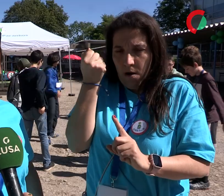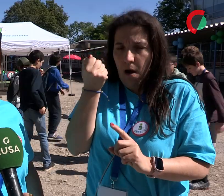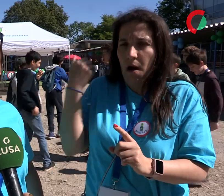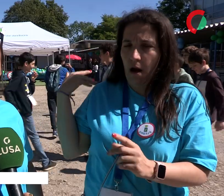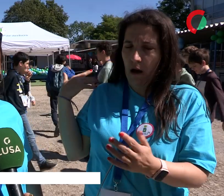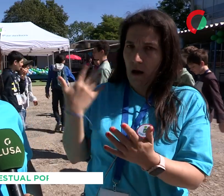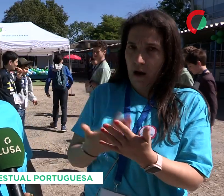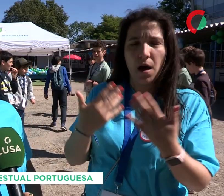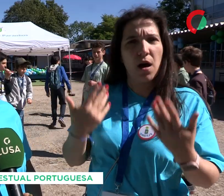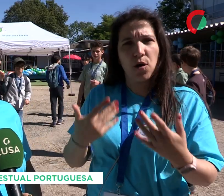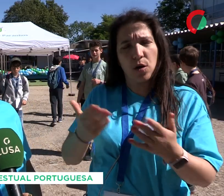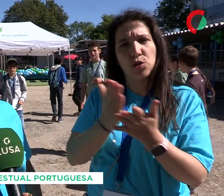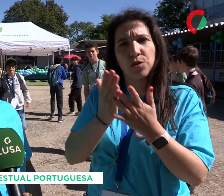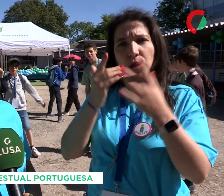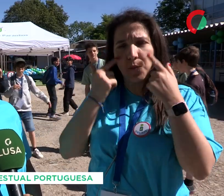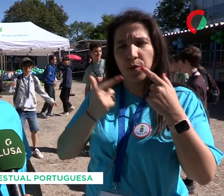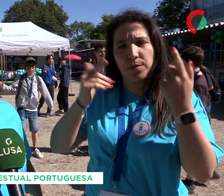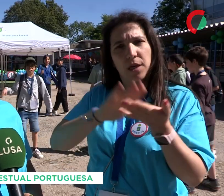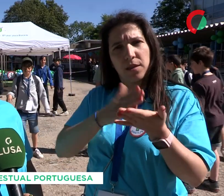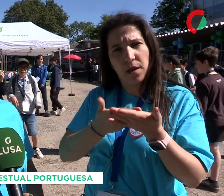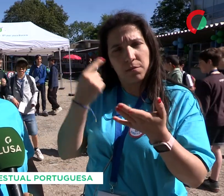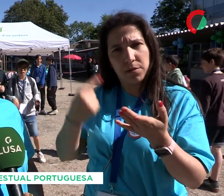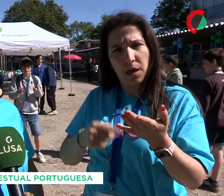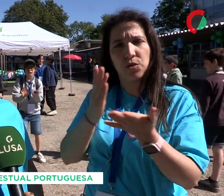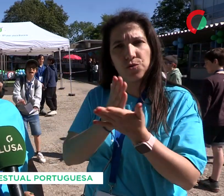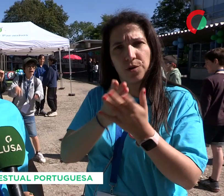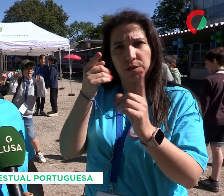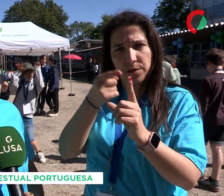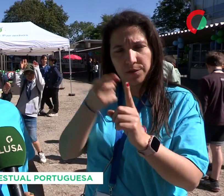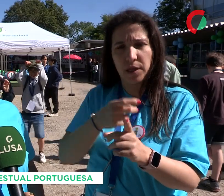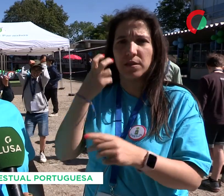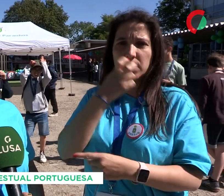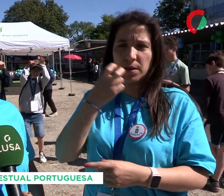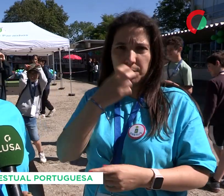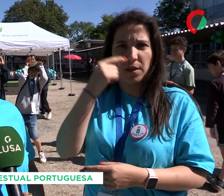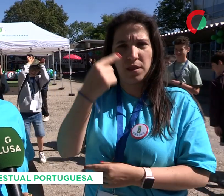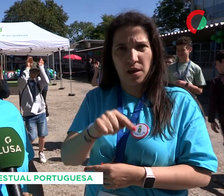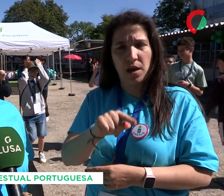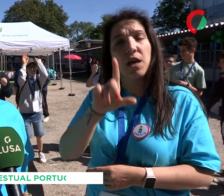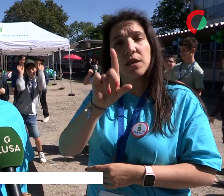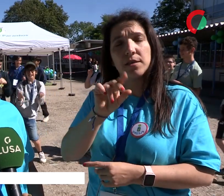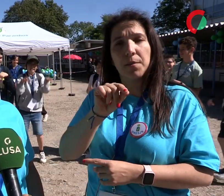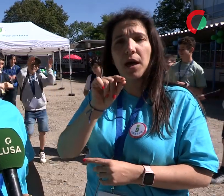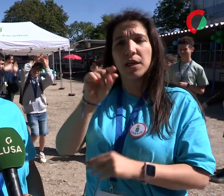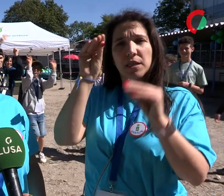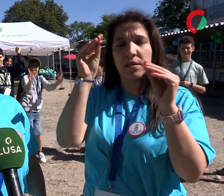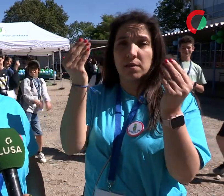têm intérprete na escola pública, nas escolas de referência, têm terapia da fala e têm o ensino